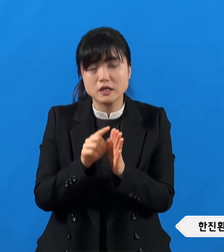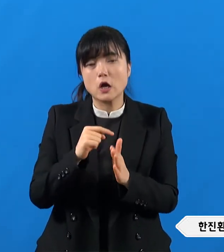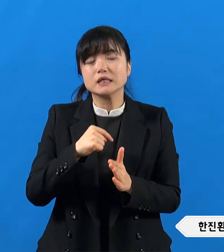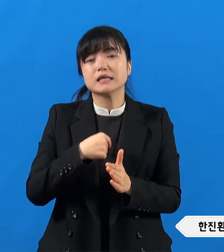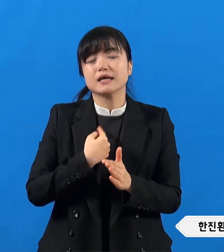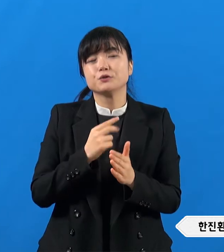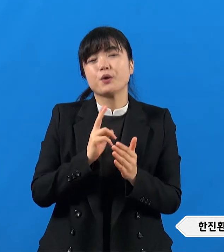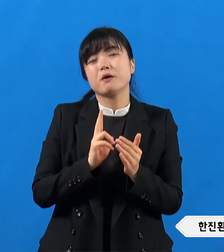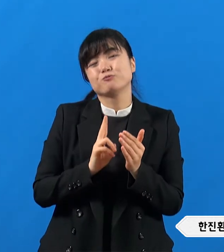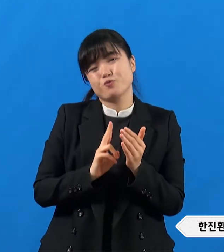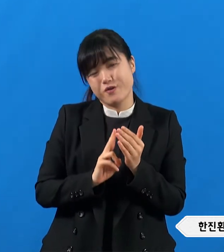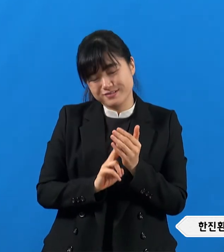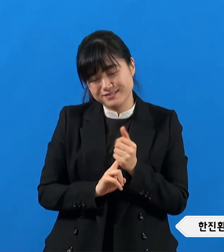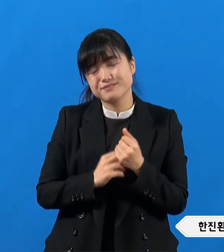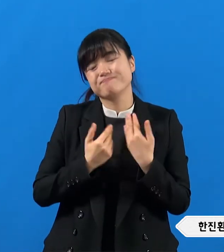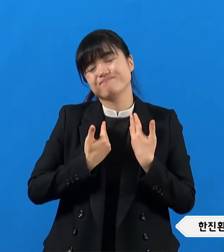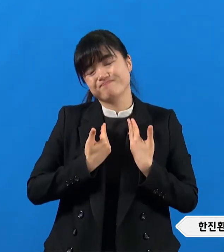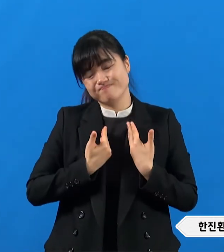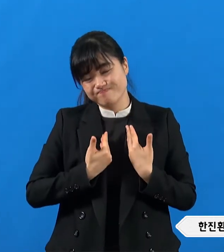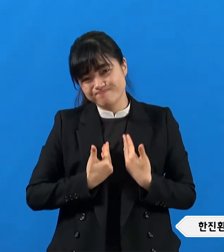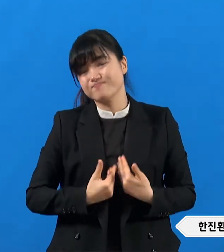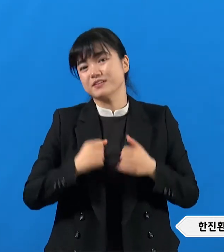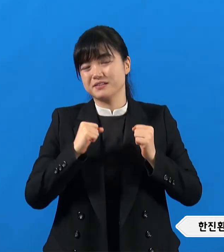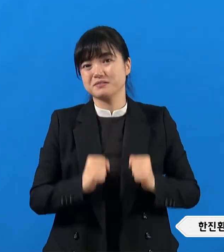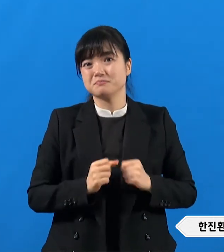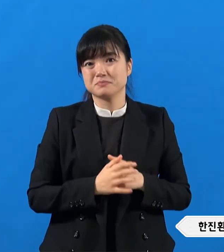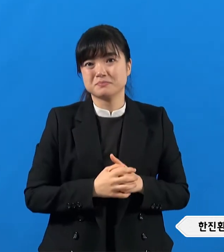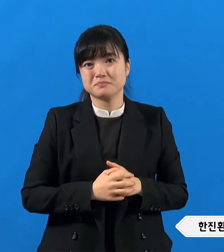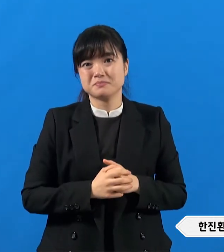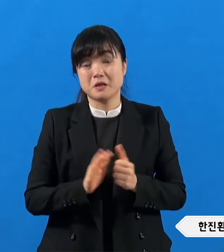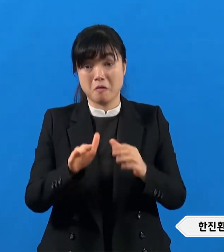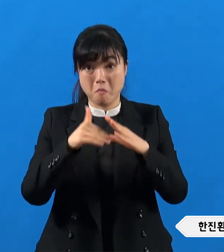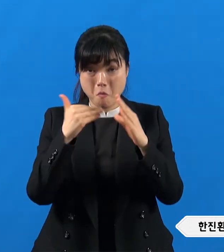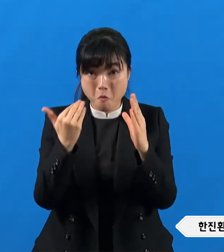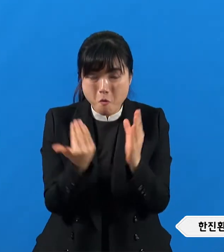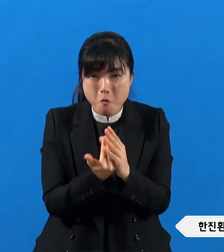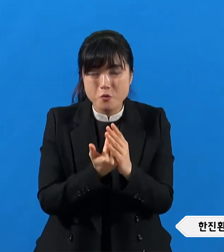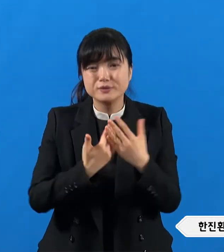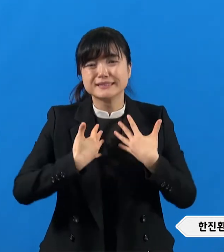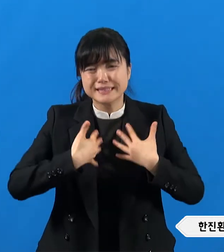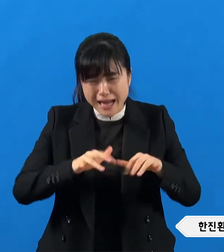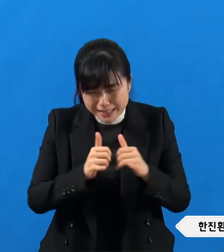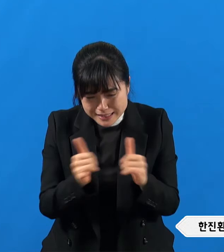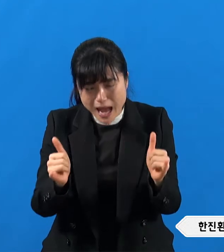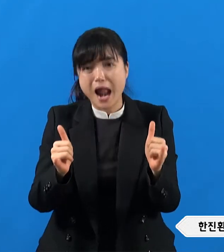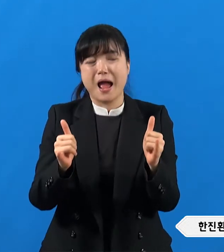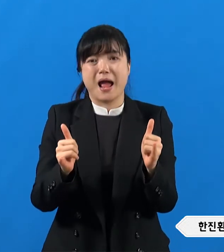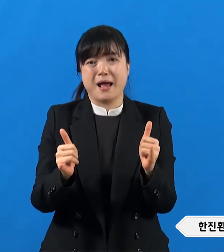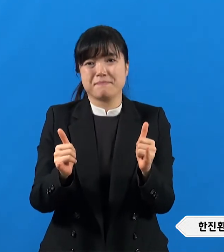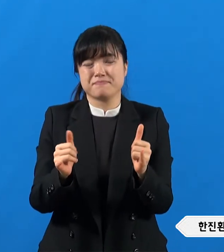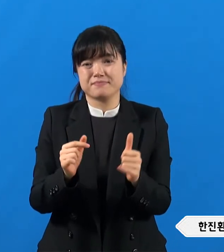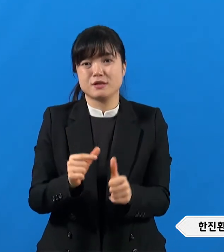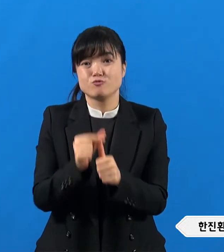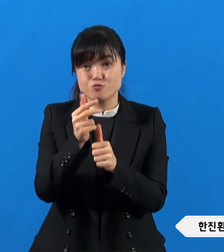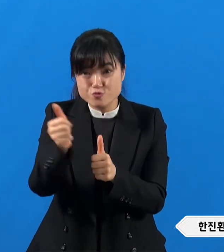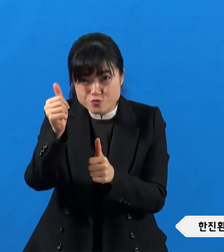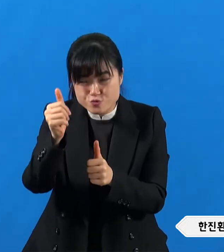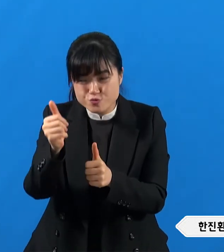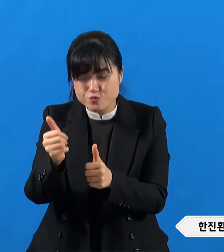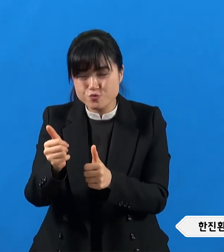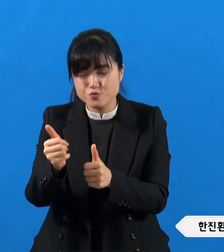감추어진 그런 존재로 계셨습니다. 모든 연약한 사람들의 구주가 되어주시기